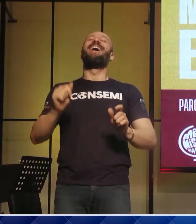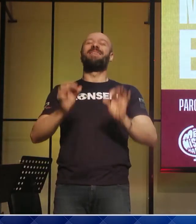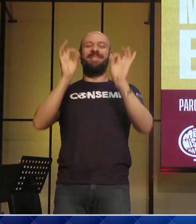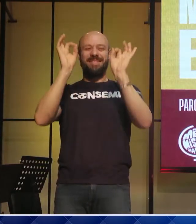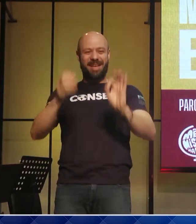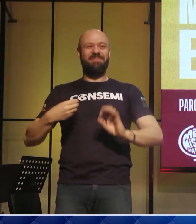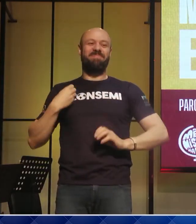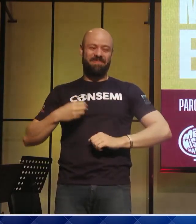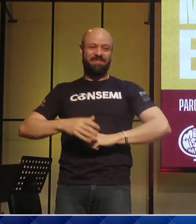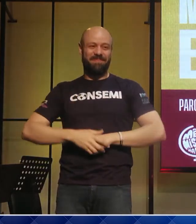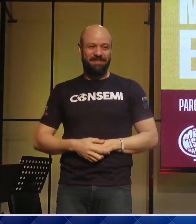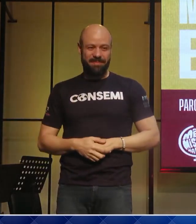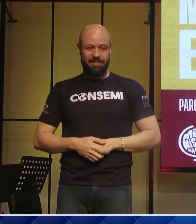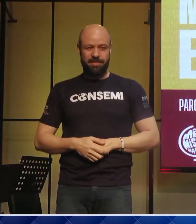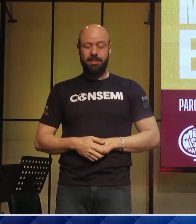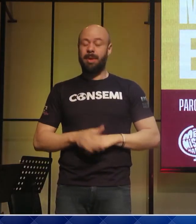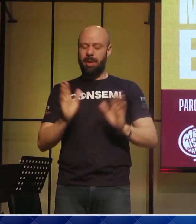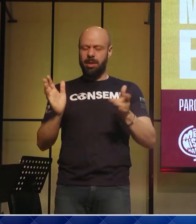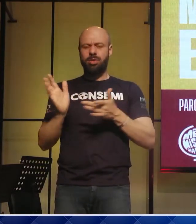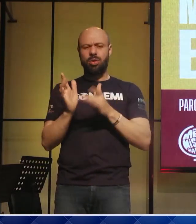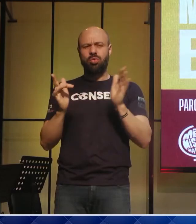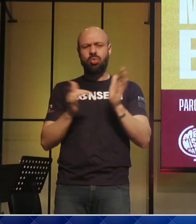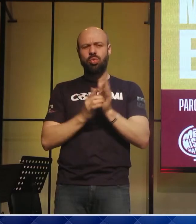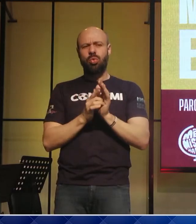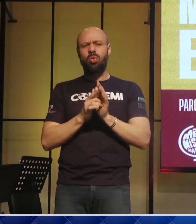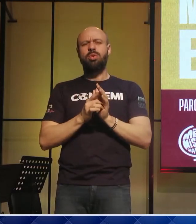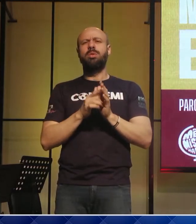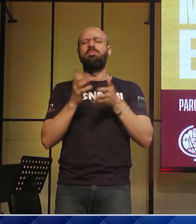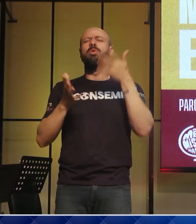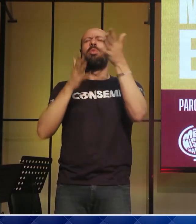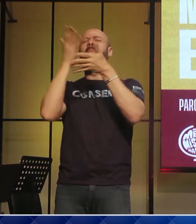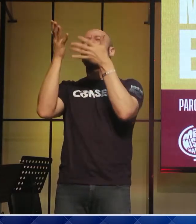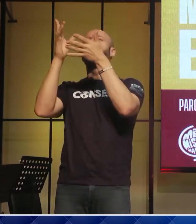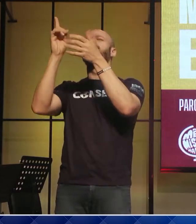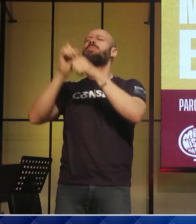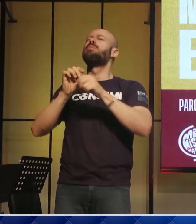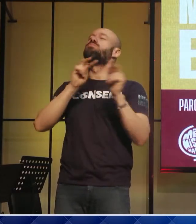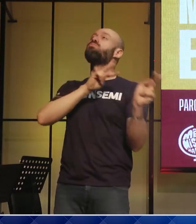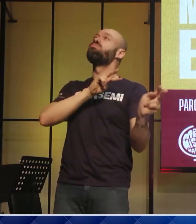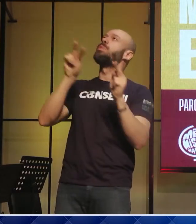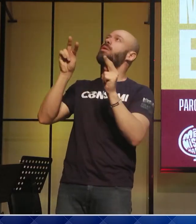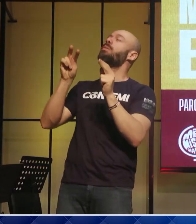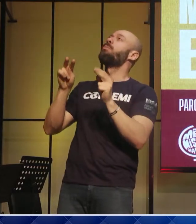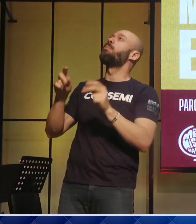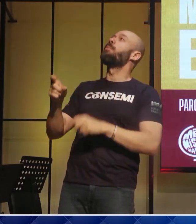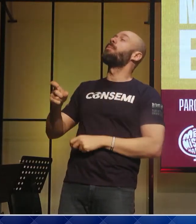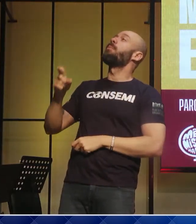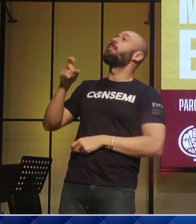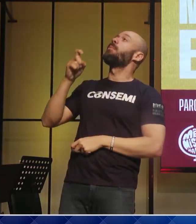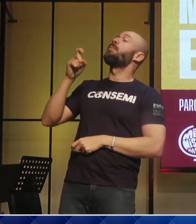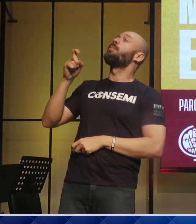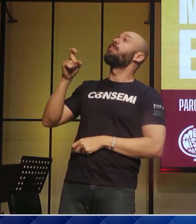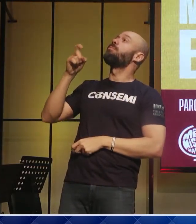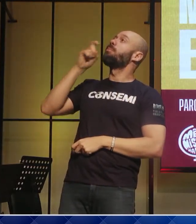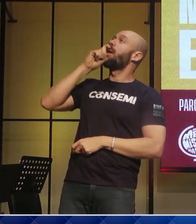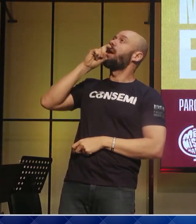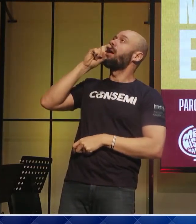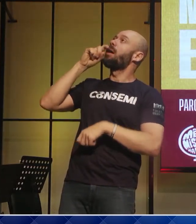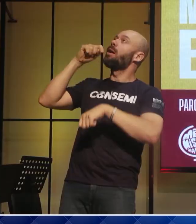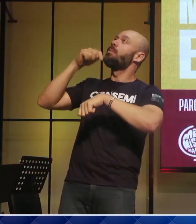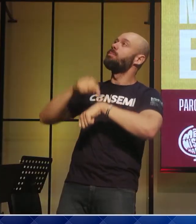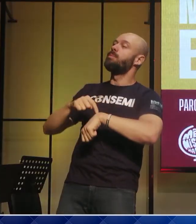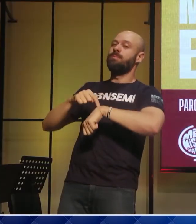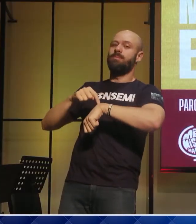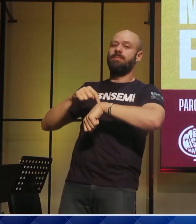essas coisas, Jesus levantou os olhos ao céu e disse: Pai, é chegada a hora.